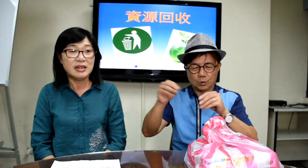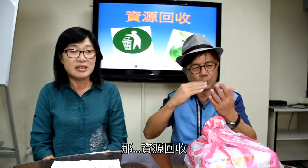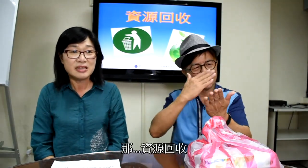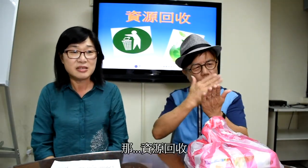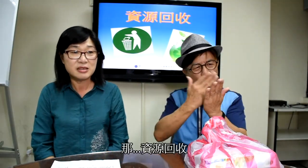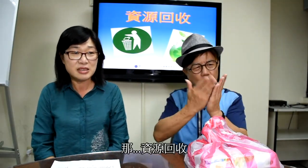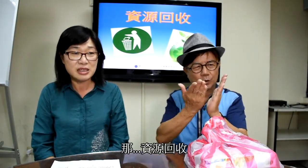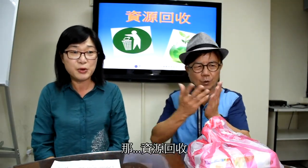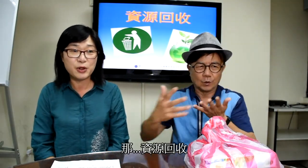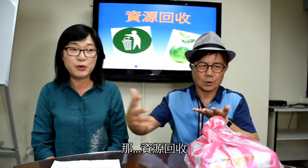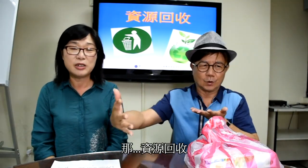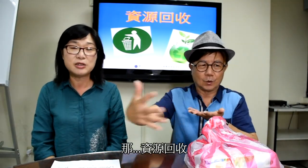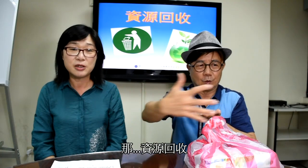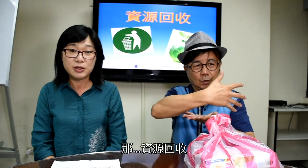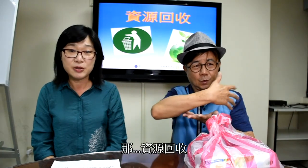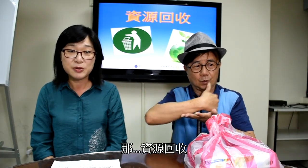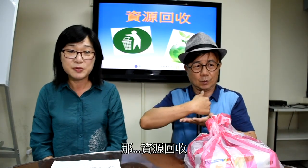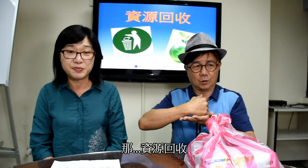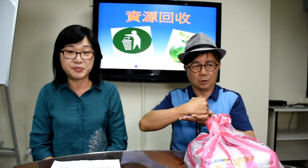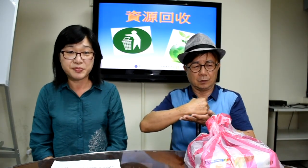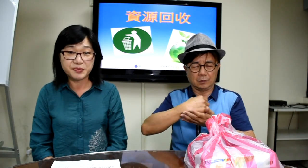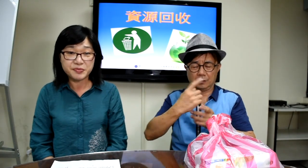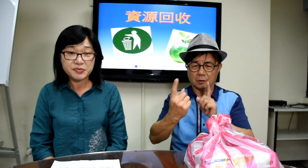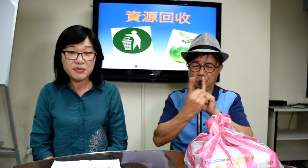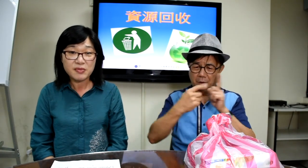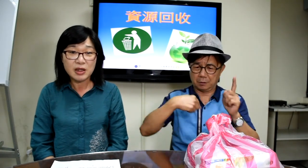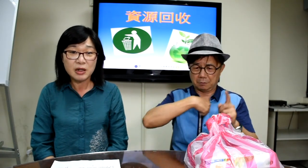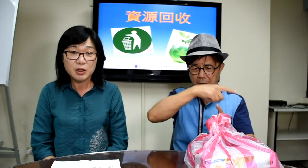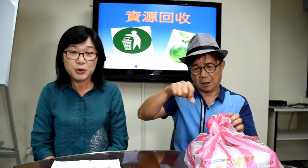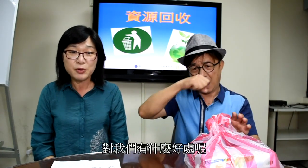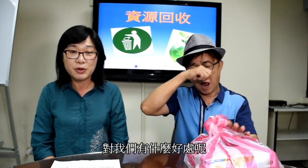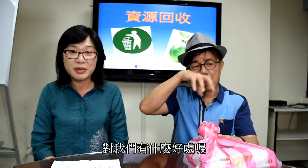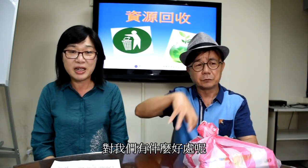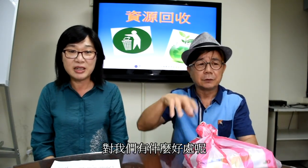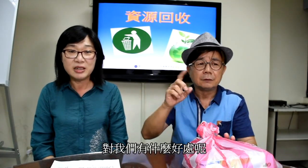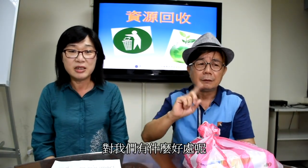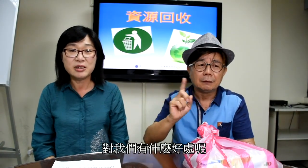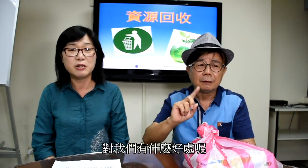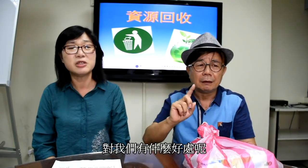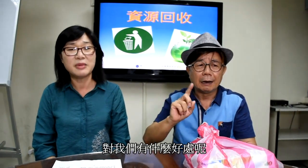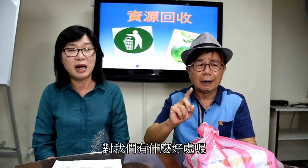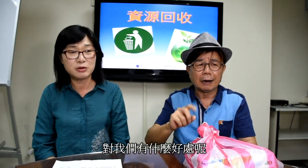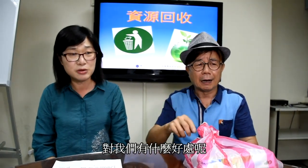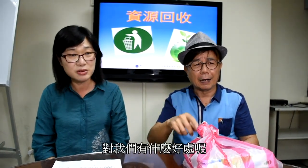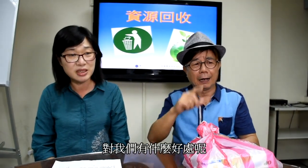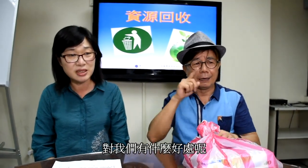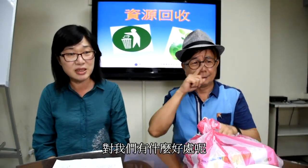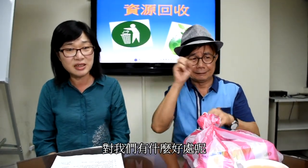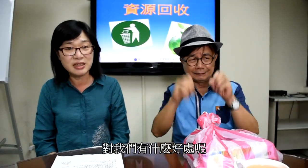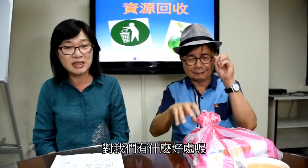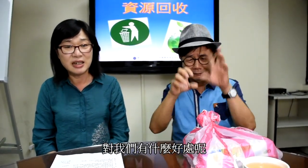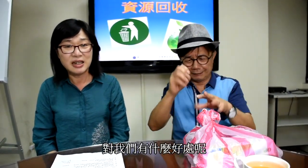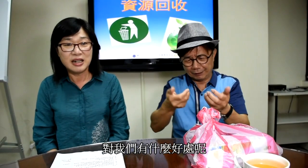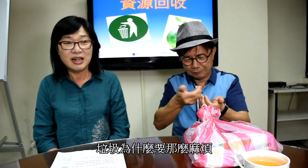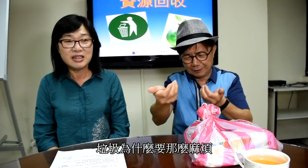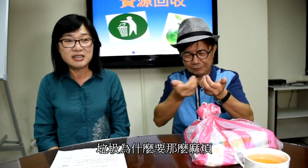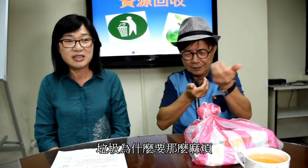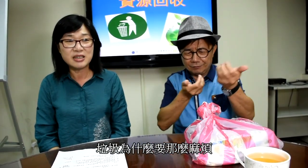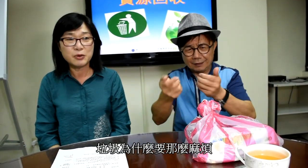那资源回收对我们有什么好处呢？垃圾为